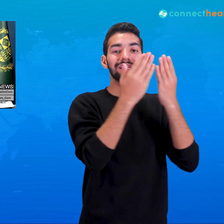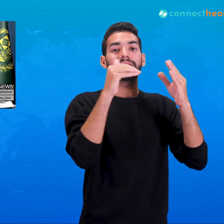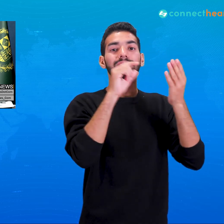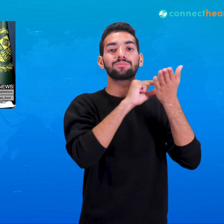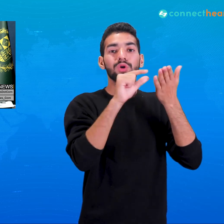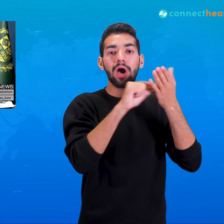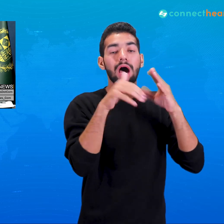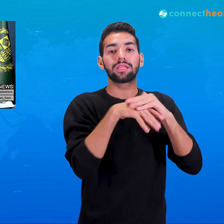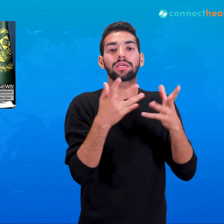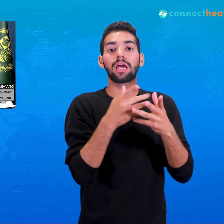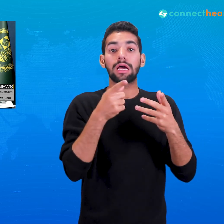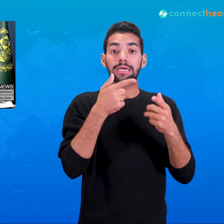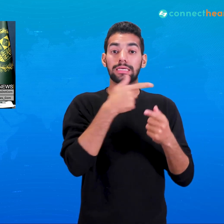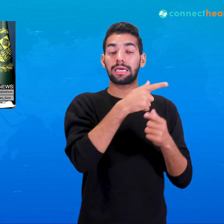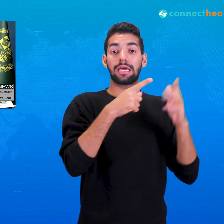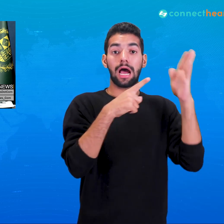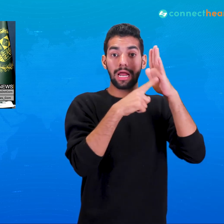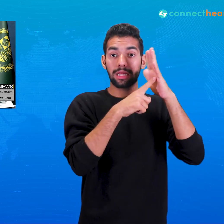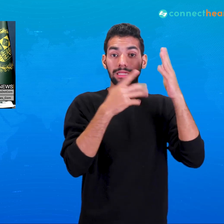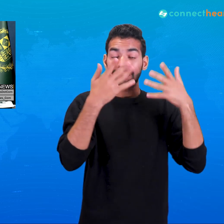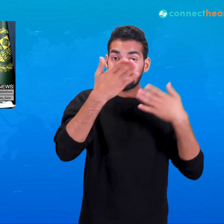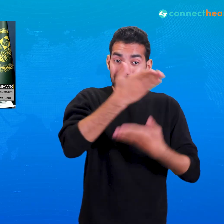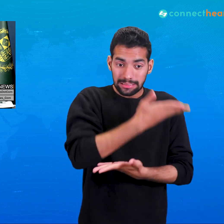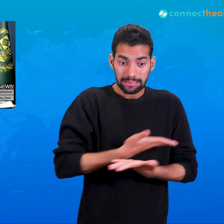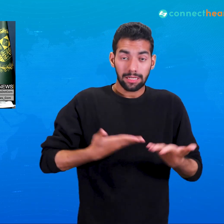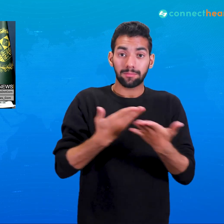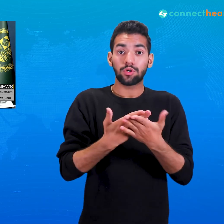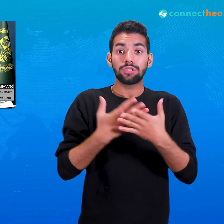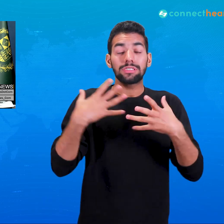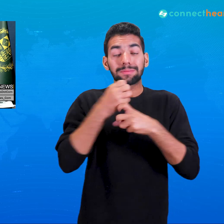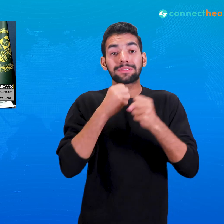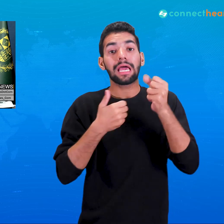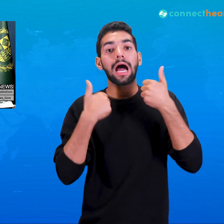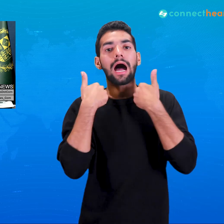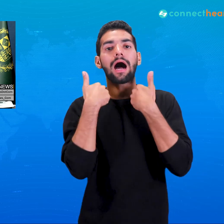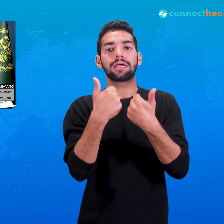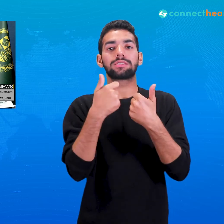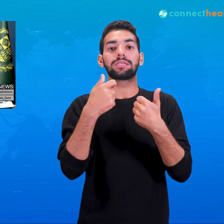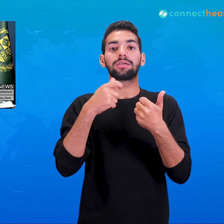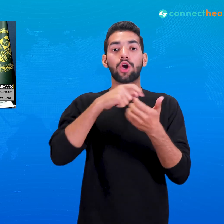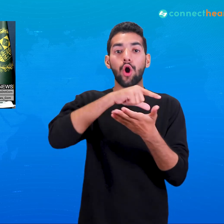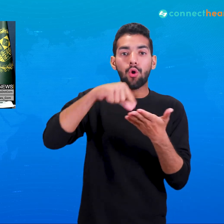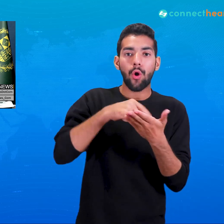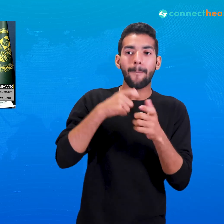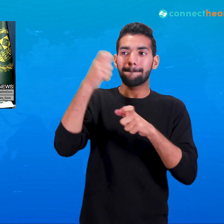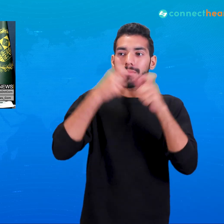اللہ کہتا ہے میں نے تمہیں سب سے عظیم قوم بنایا ہے دنیا کی امامت کرنے کے لیے،